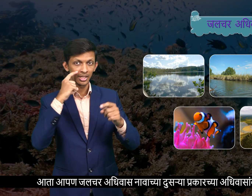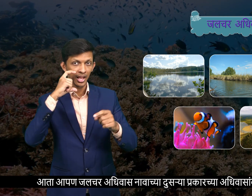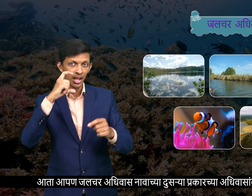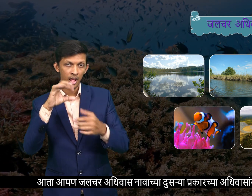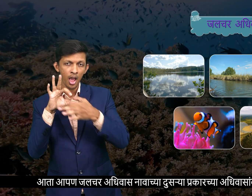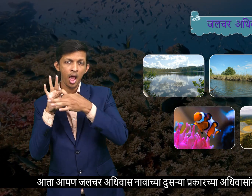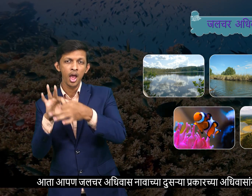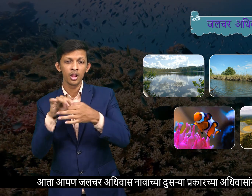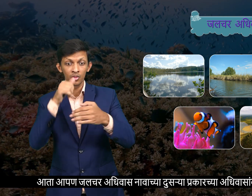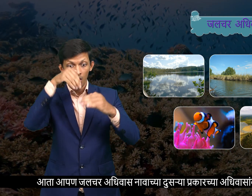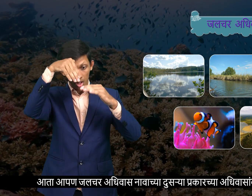करू.